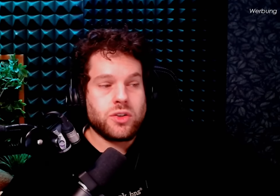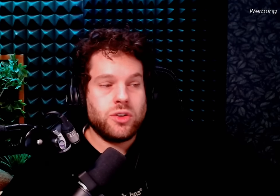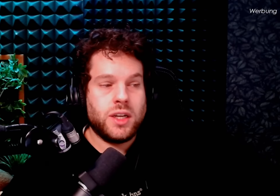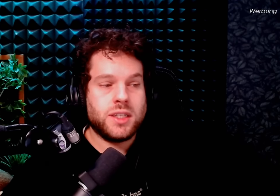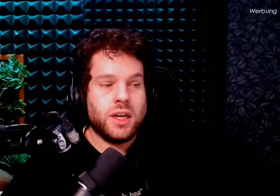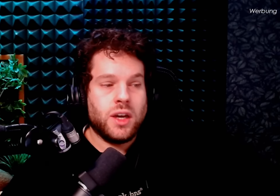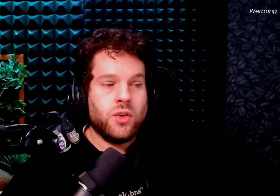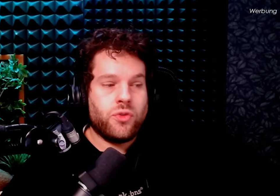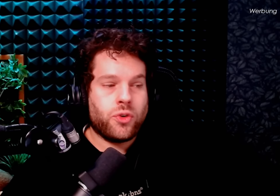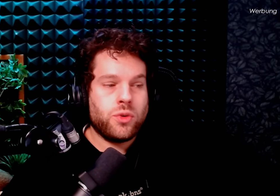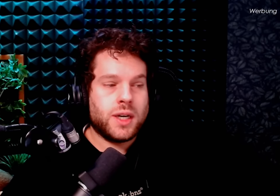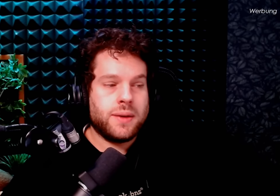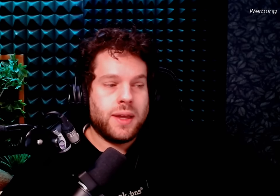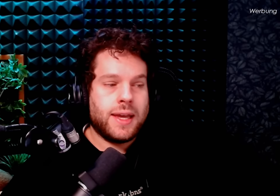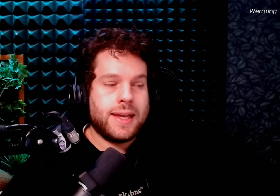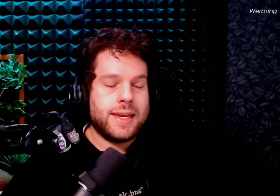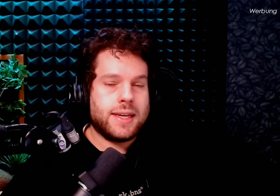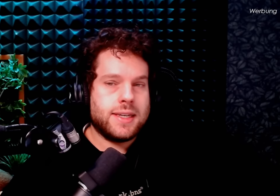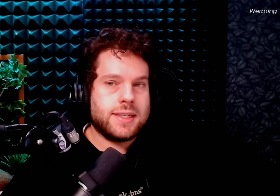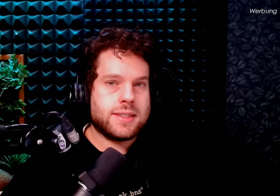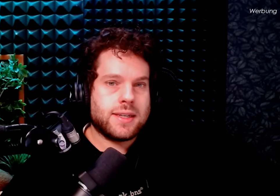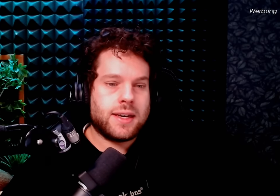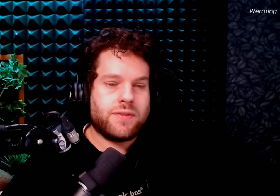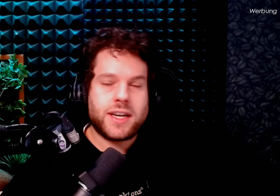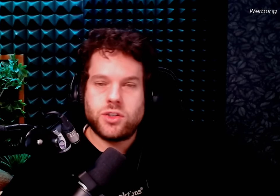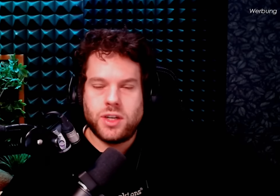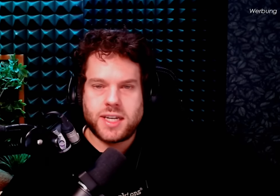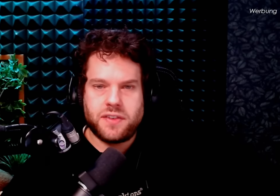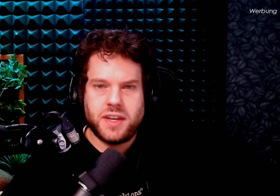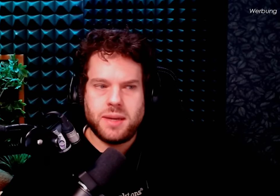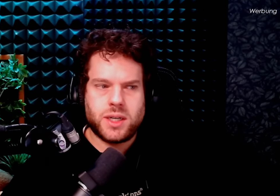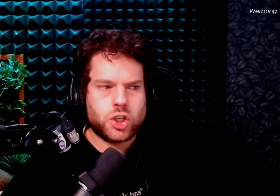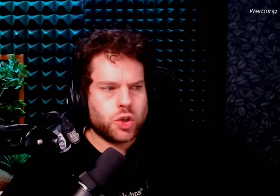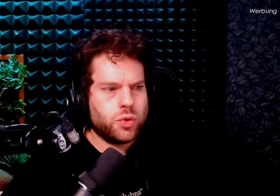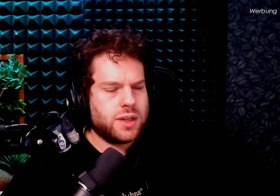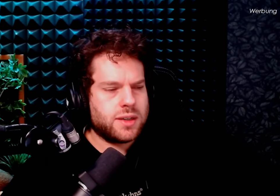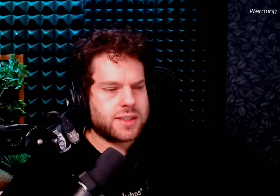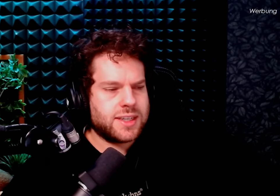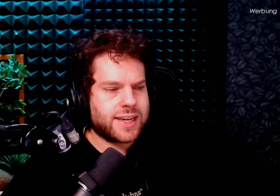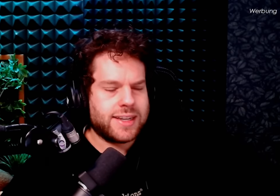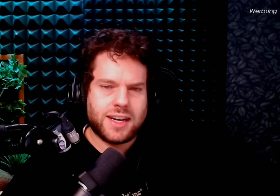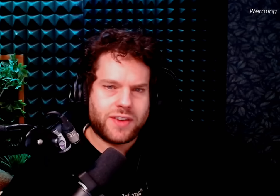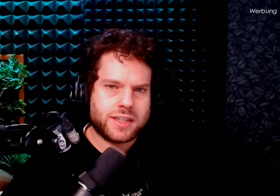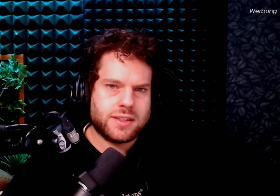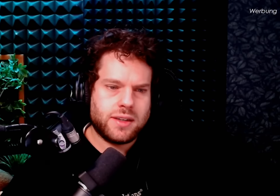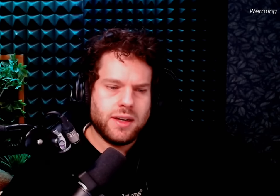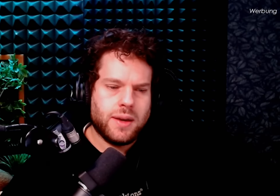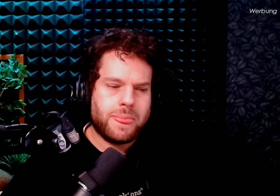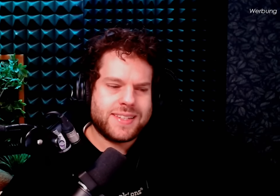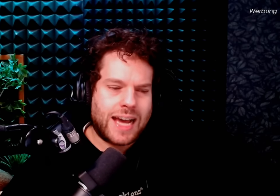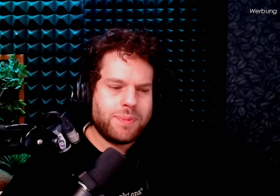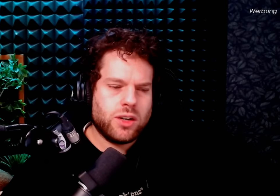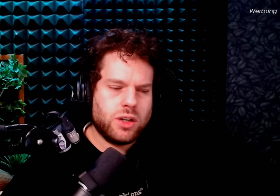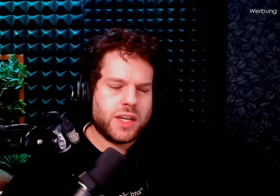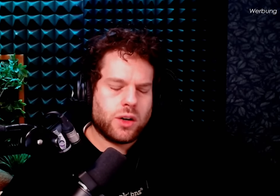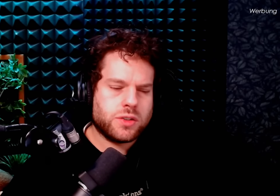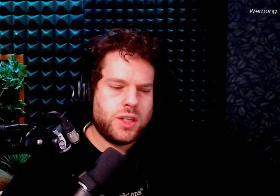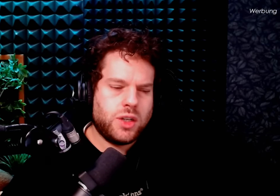natürlich? Früher war natürlich Kaffee immer schön das Getränk der Erwachsenen. Es gab dann irgendwann auch so die